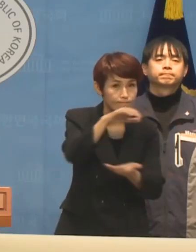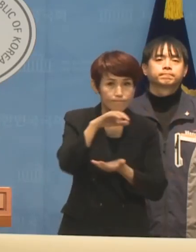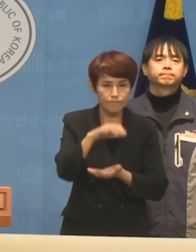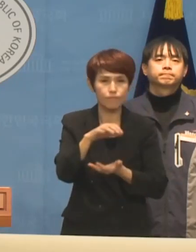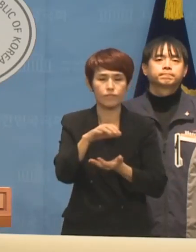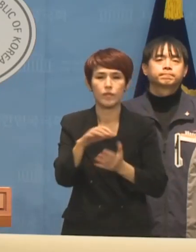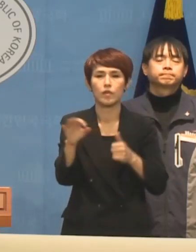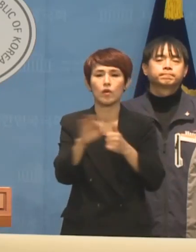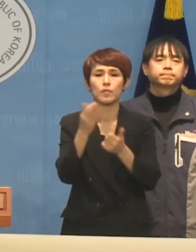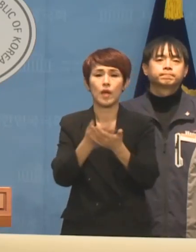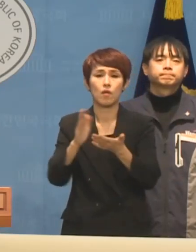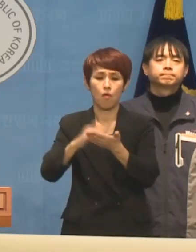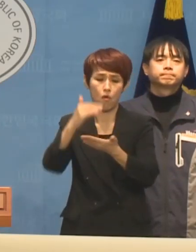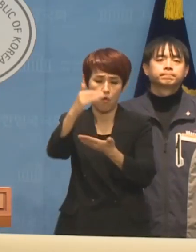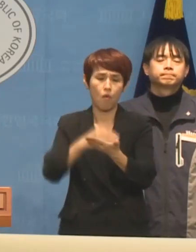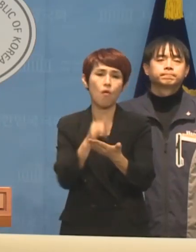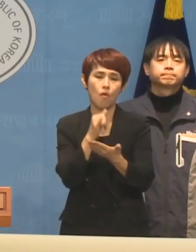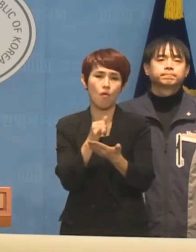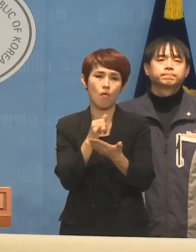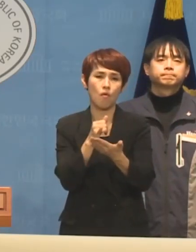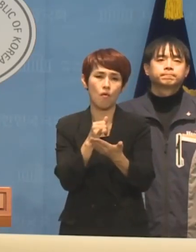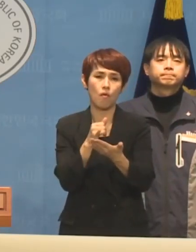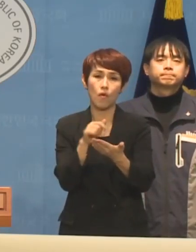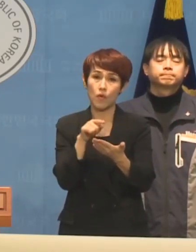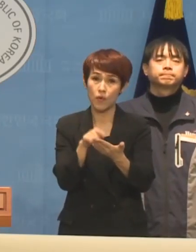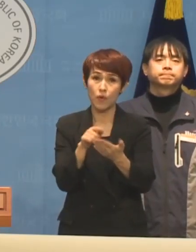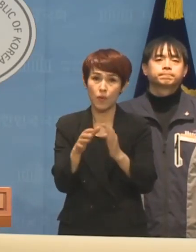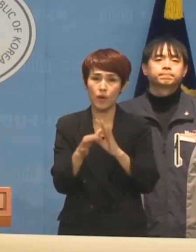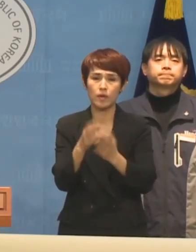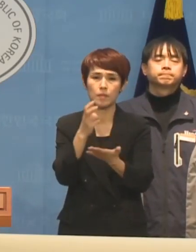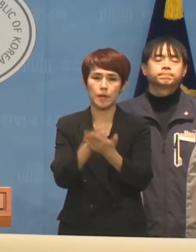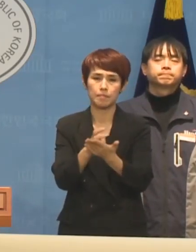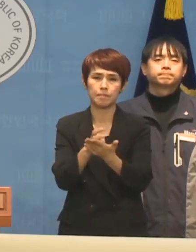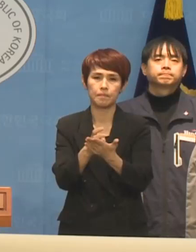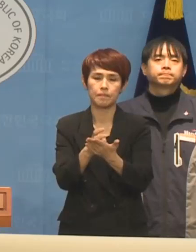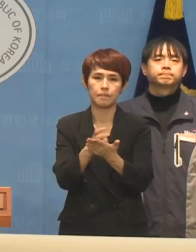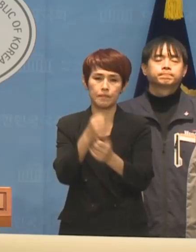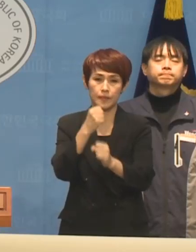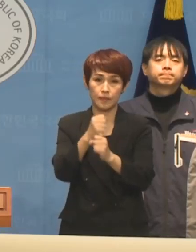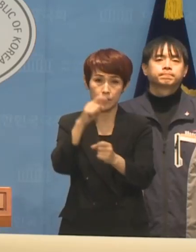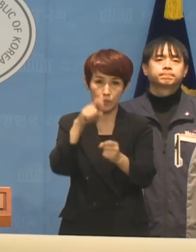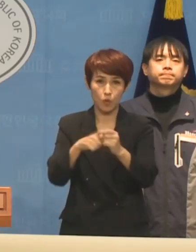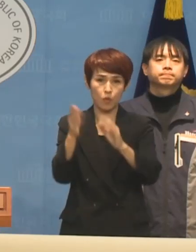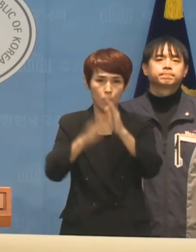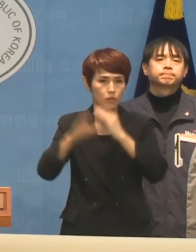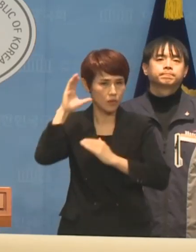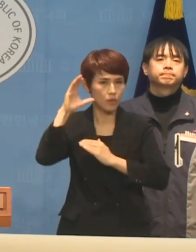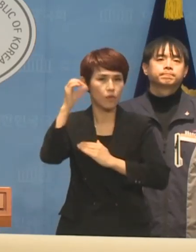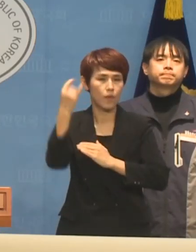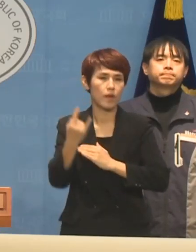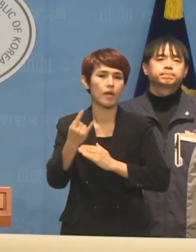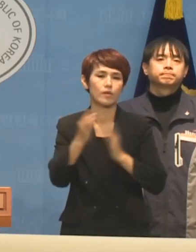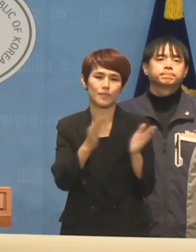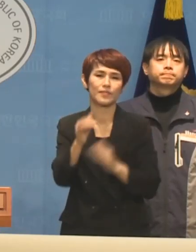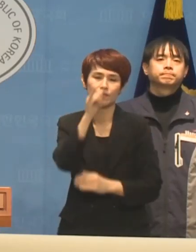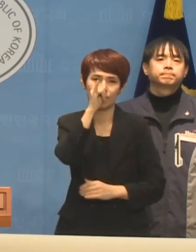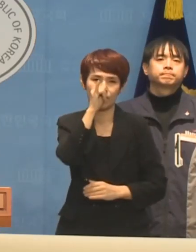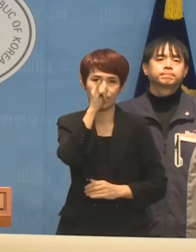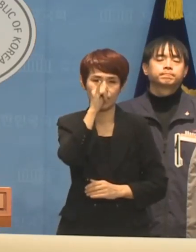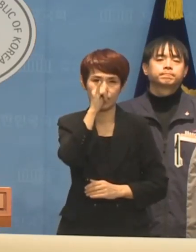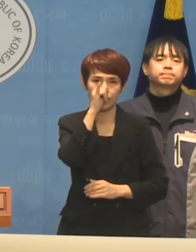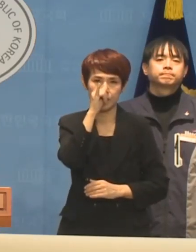나와 있습니다. 이 연금 개혁안에 대해서 저희가 이제 입법 공청회를 예정하고 있습니다. 입법 공청회를 통해서